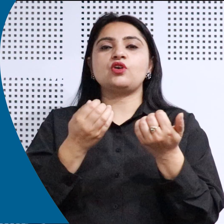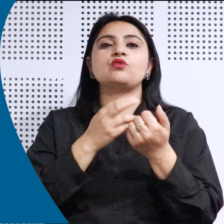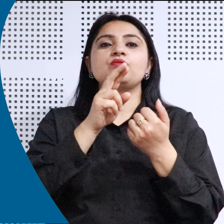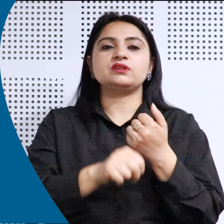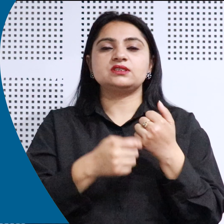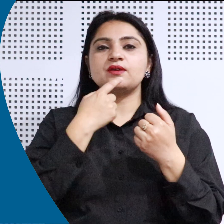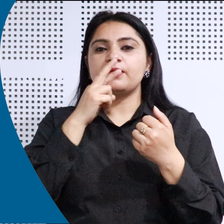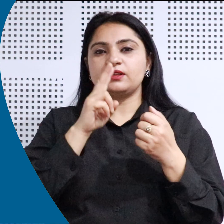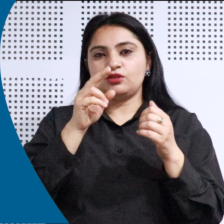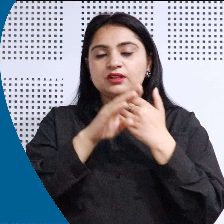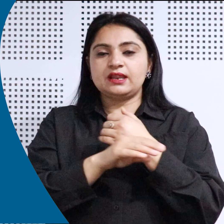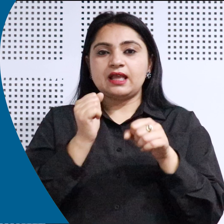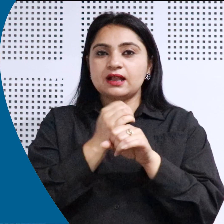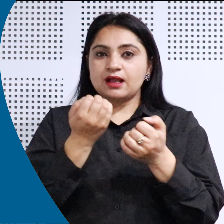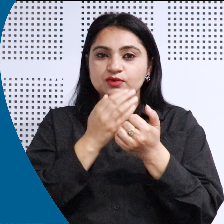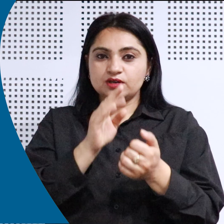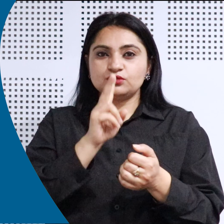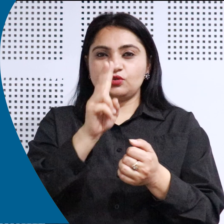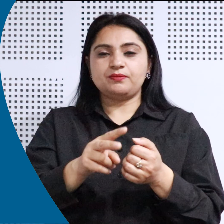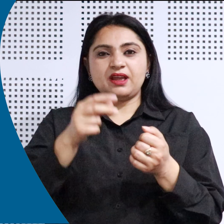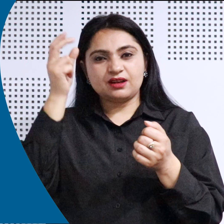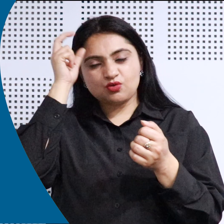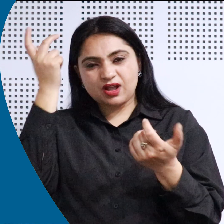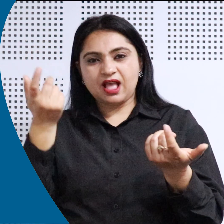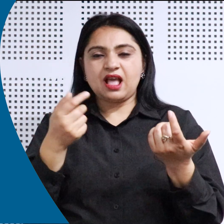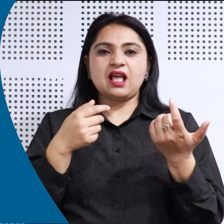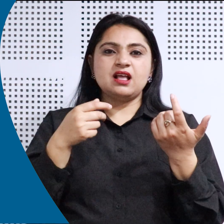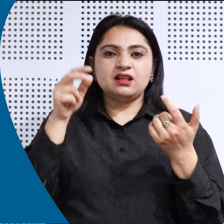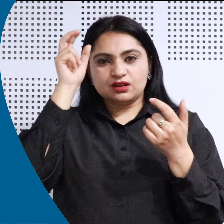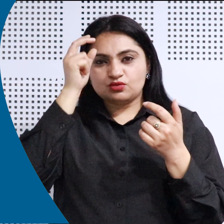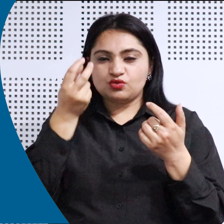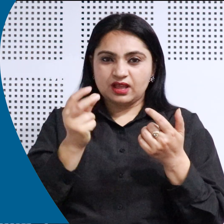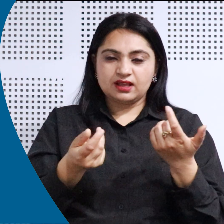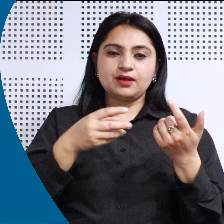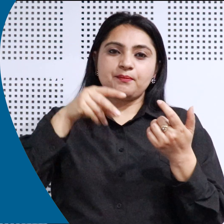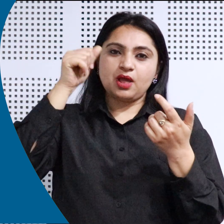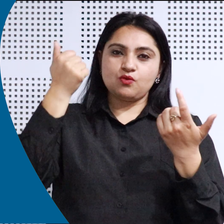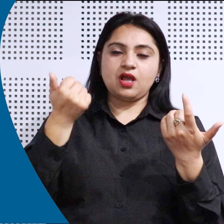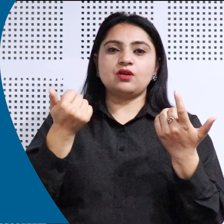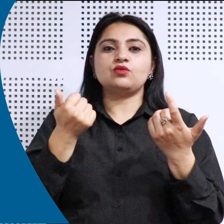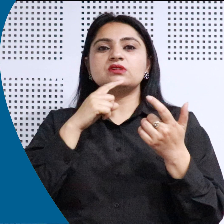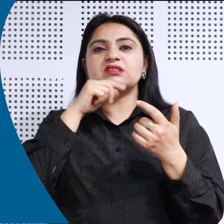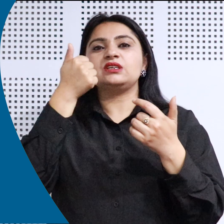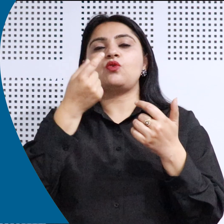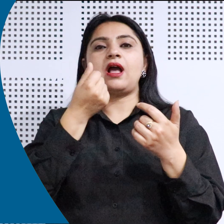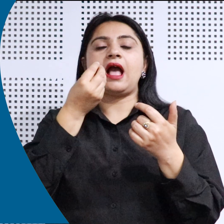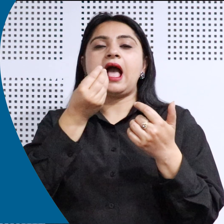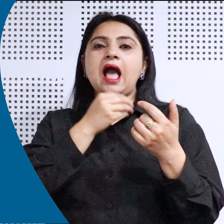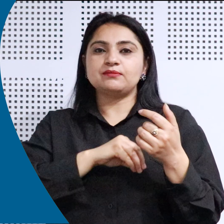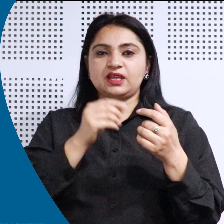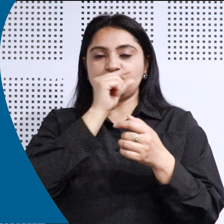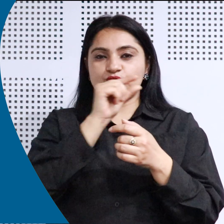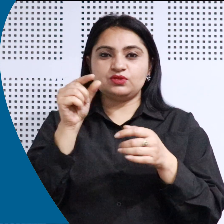त्यस प्रकारले पनि काम भएको छ। त्यो बाहेक ढुङ्गा गिटी बालुवाको व्यवस्थापनका विषयहरू जो पालिकाको दिगो आम्दानीका विषयहरू हुन् र